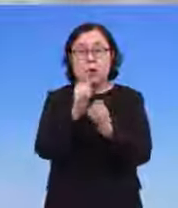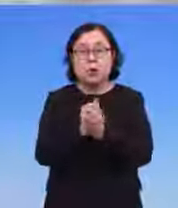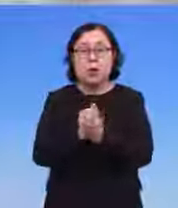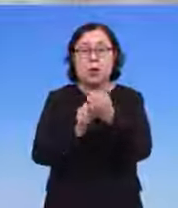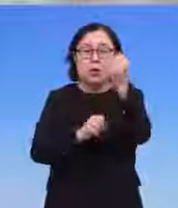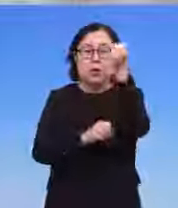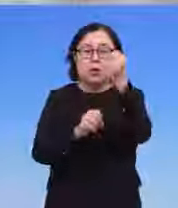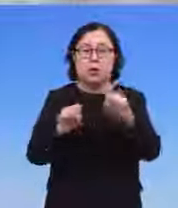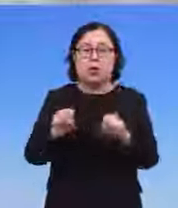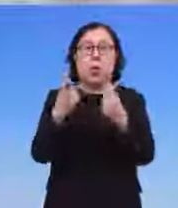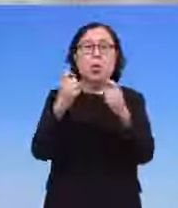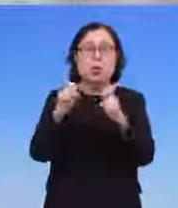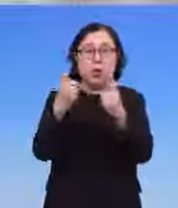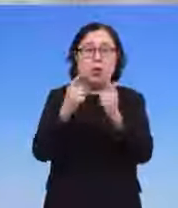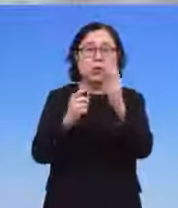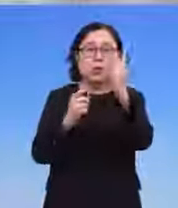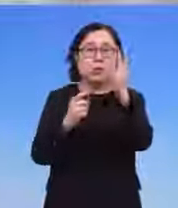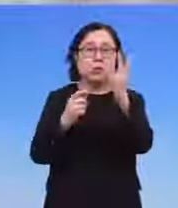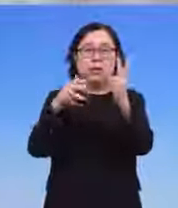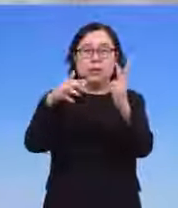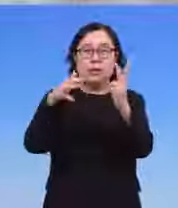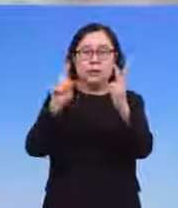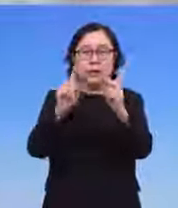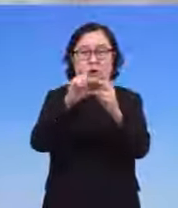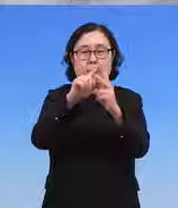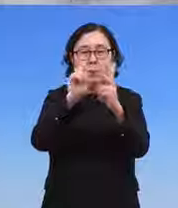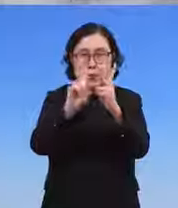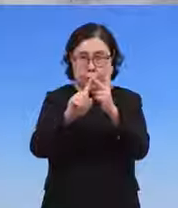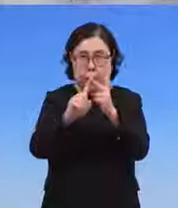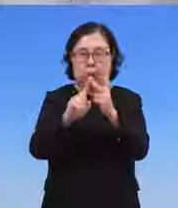이 두 차례에 걸쳐 일어난 역병에서 그 원인을